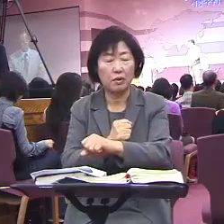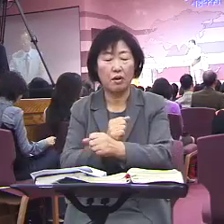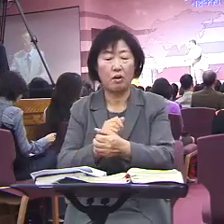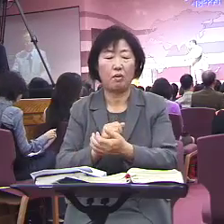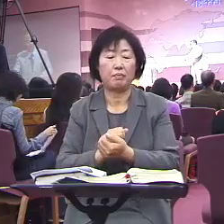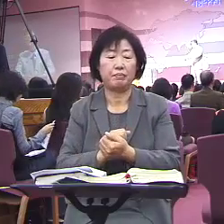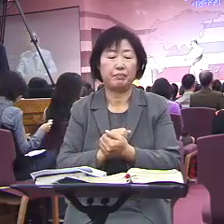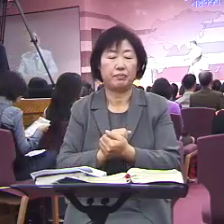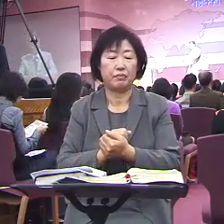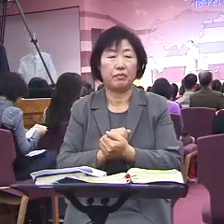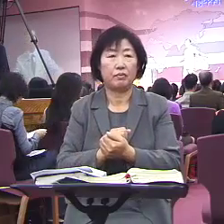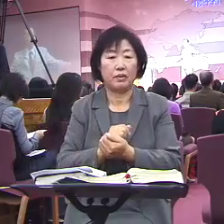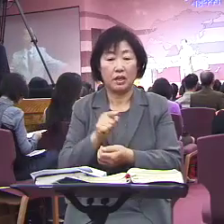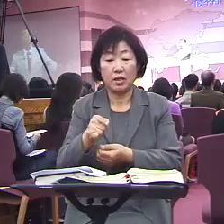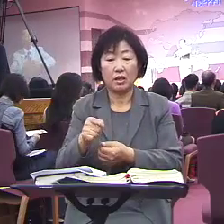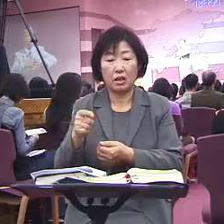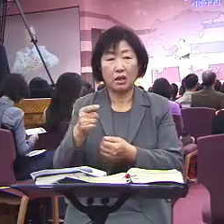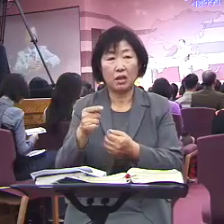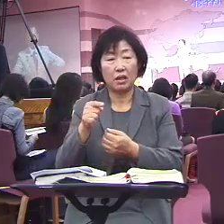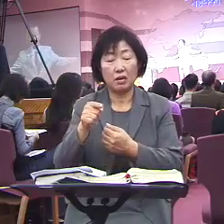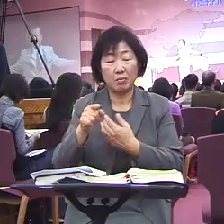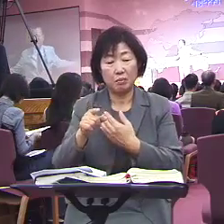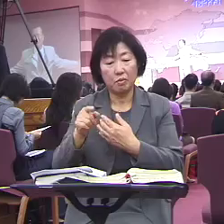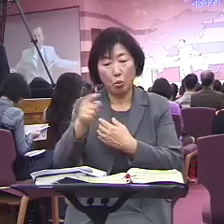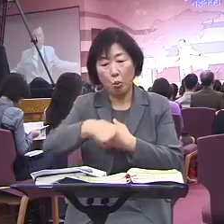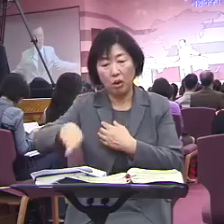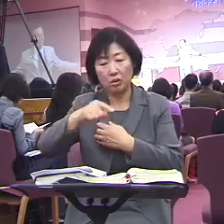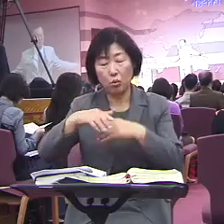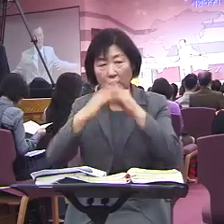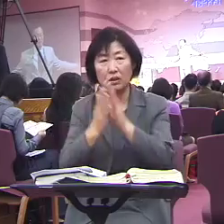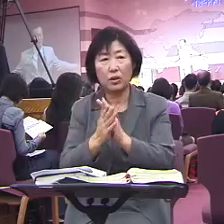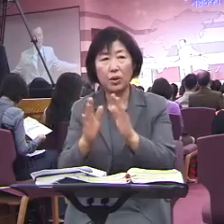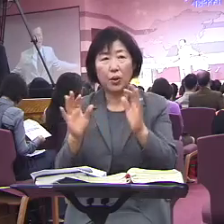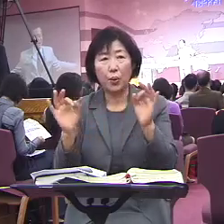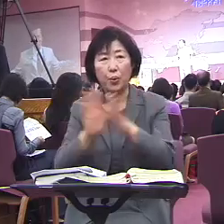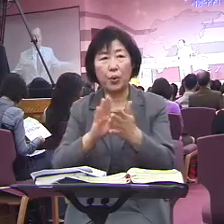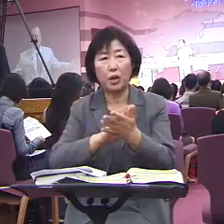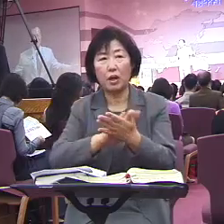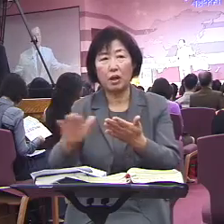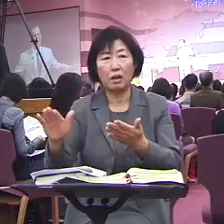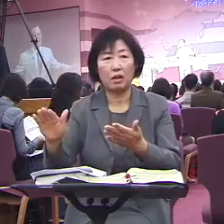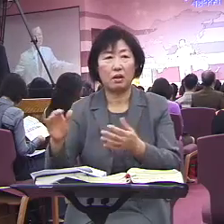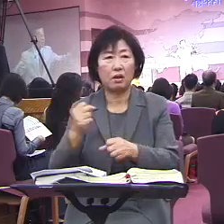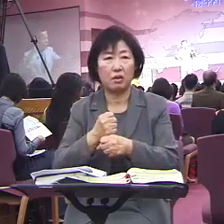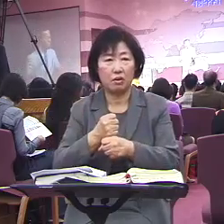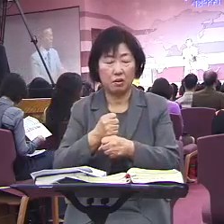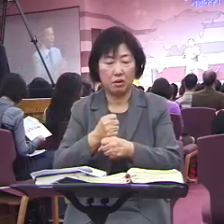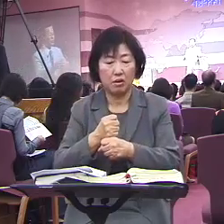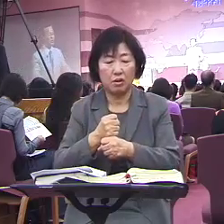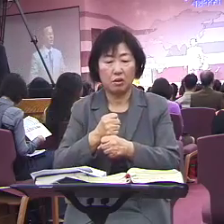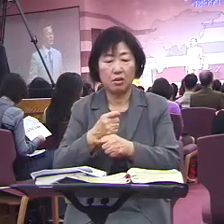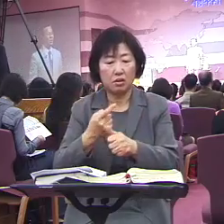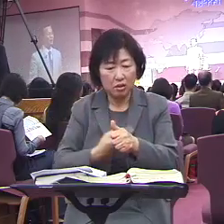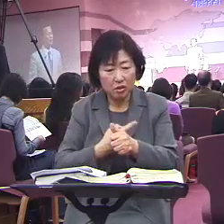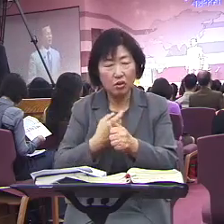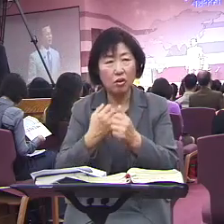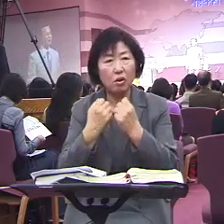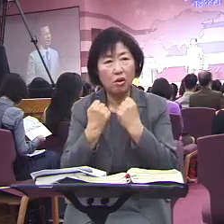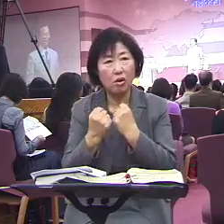이렇게 하면서 우리가 원을 그냥 완전히 지워버리면 돼요. 지워버리면. 아무것도 아닌 것 때문에 스스로 갇혀